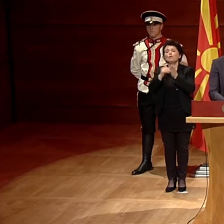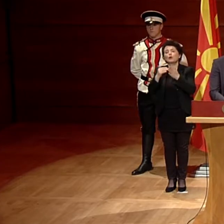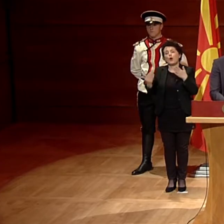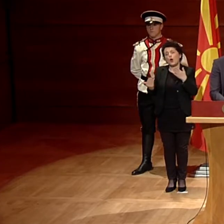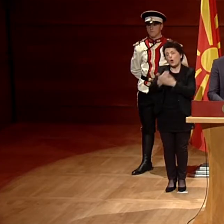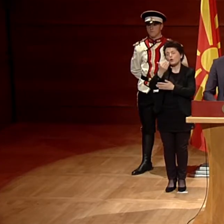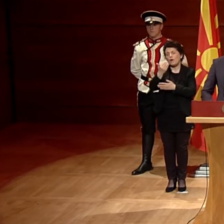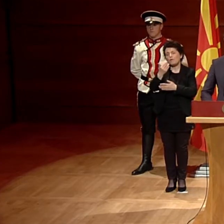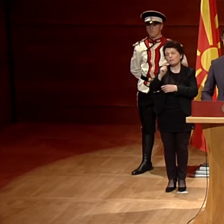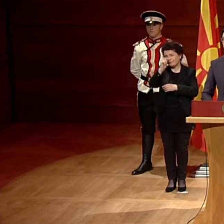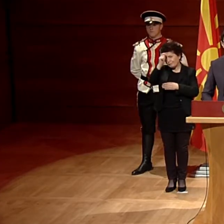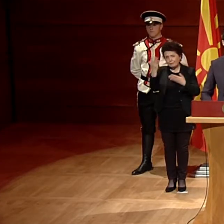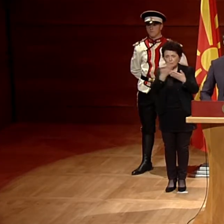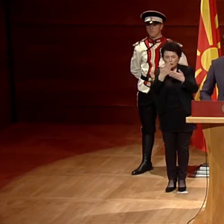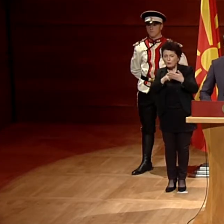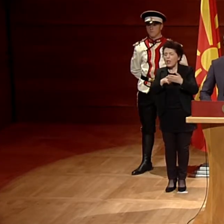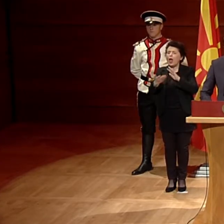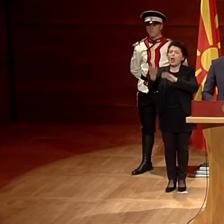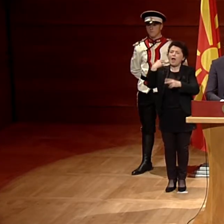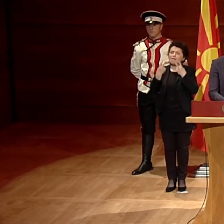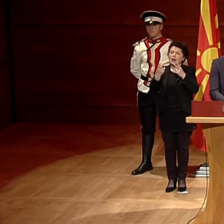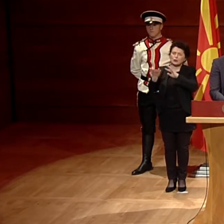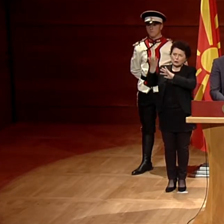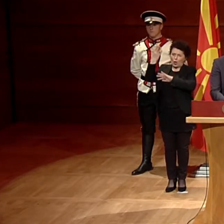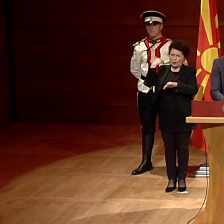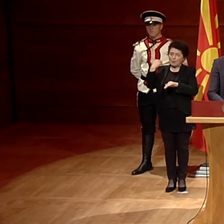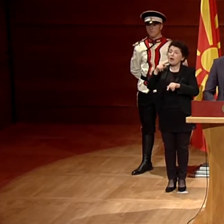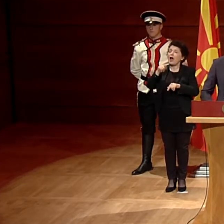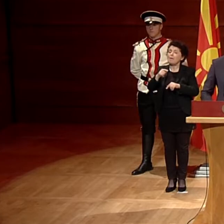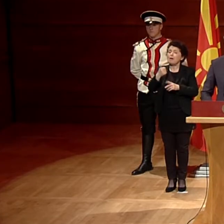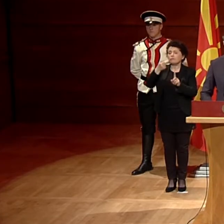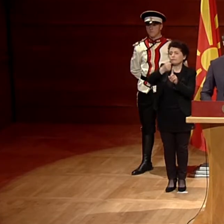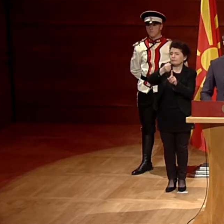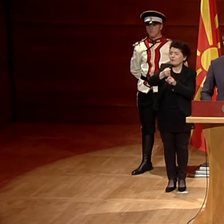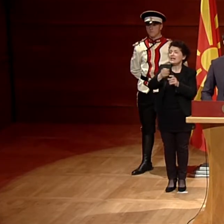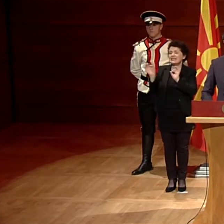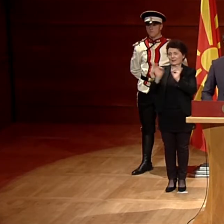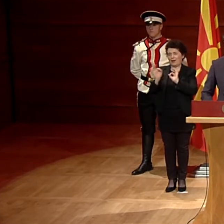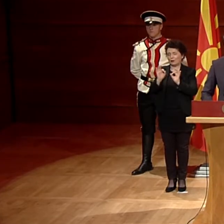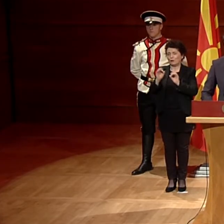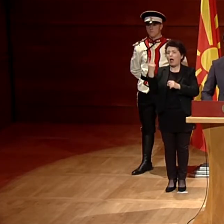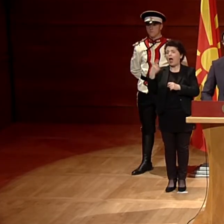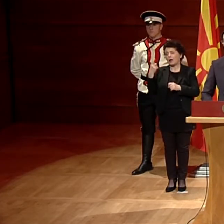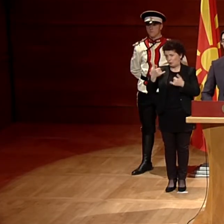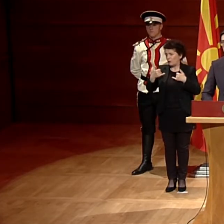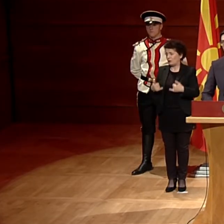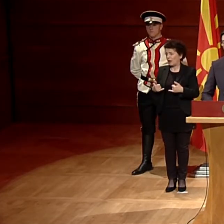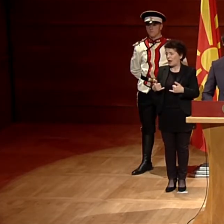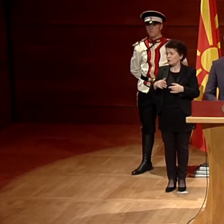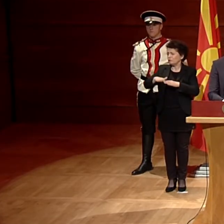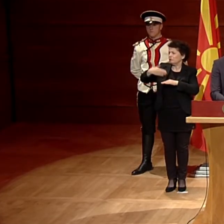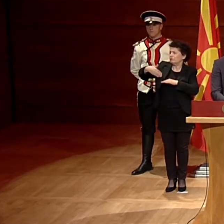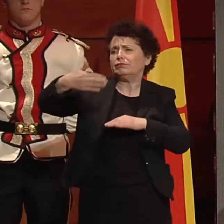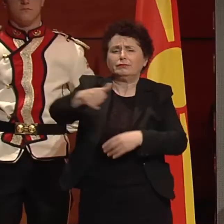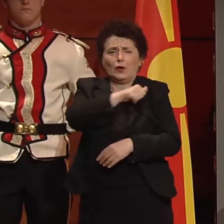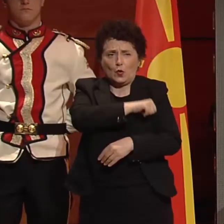одново препрочитување на вредностите кои се одамна фундирани, но кои делуваат свежо и актуелно и денес, после толку